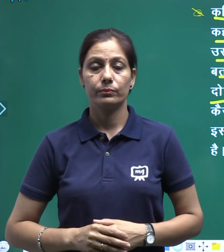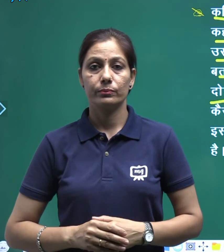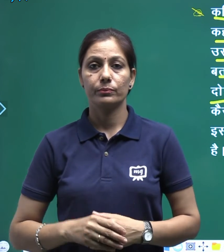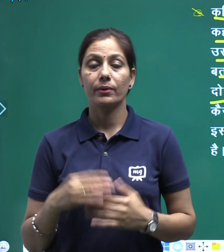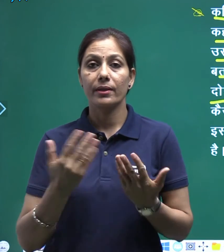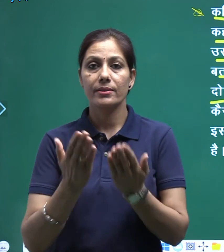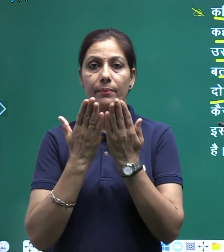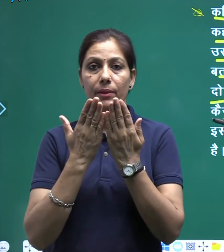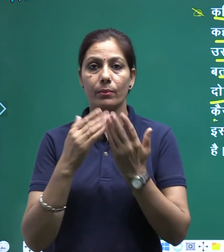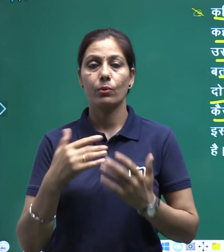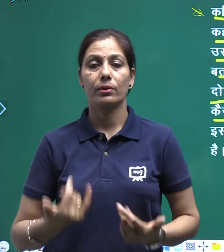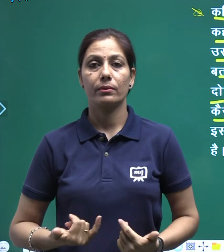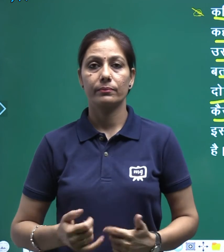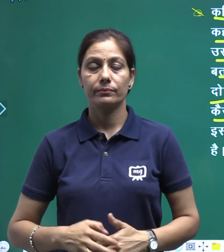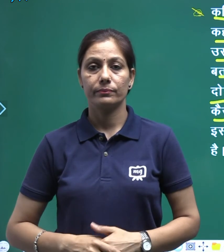कैसे पढ़ पाओगी?